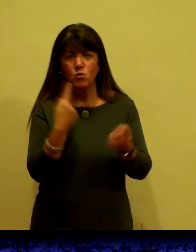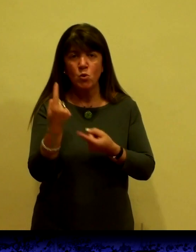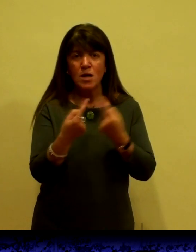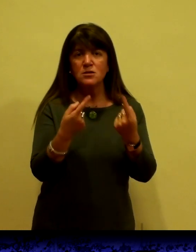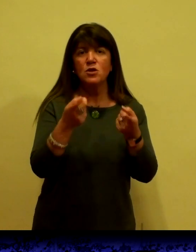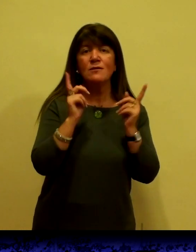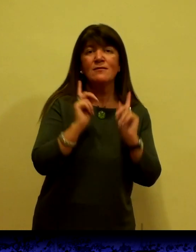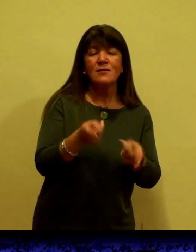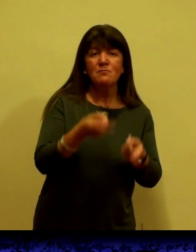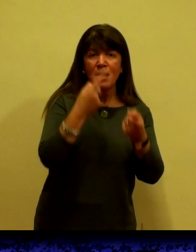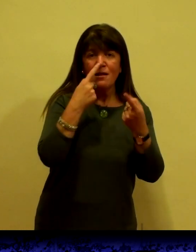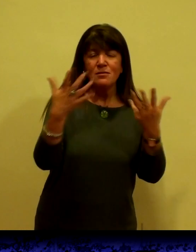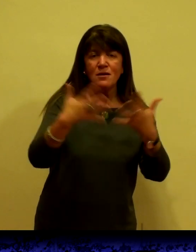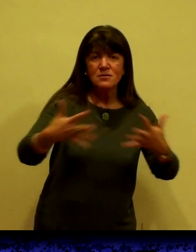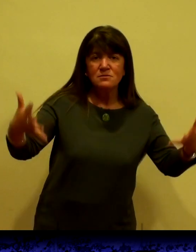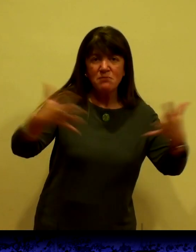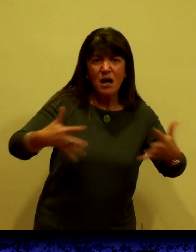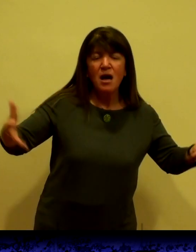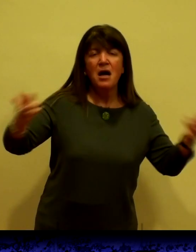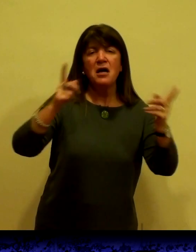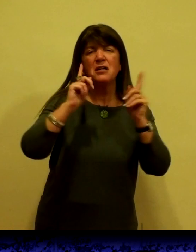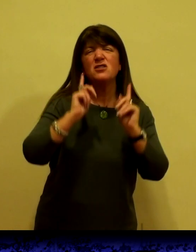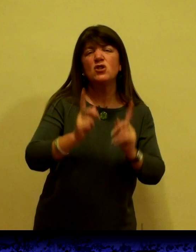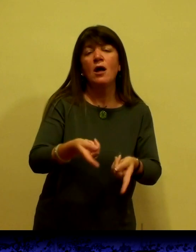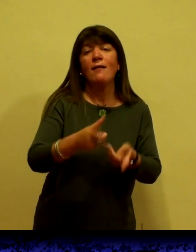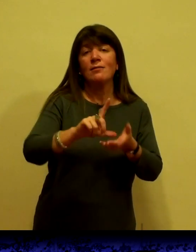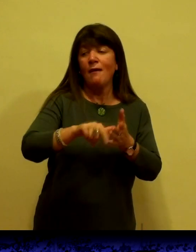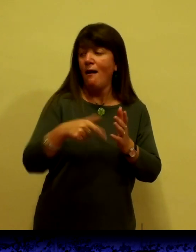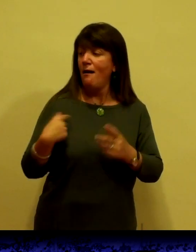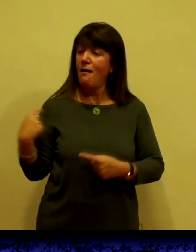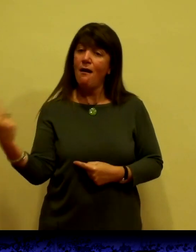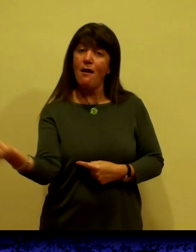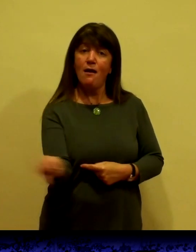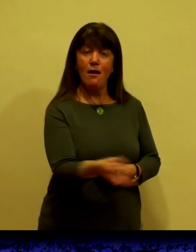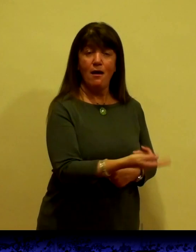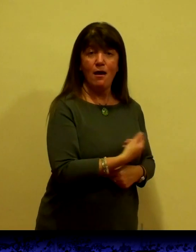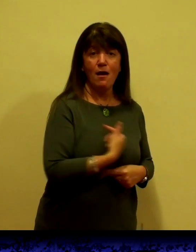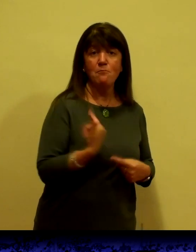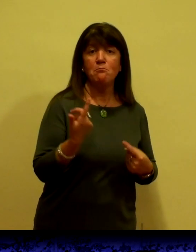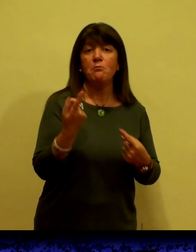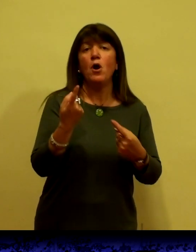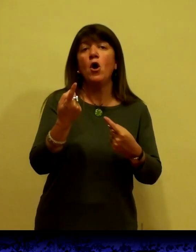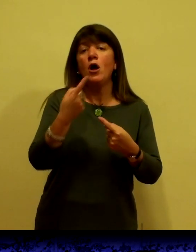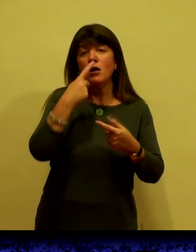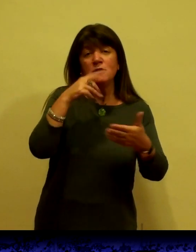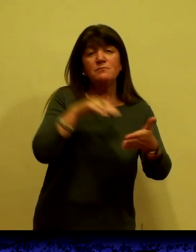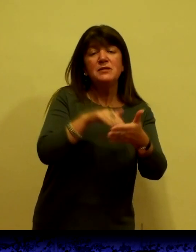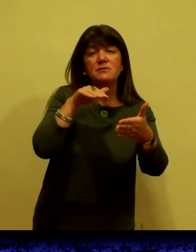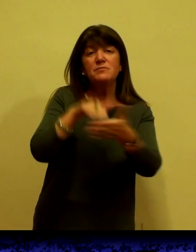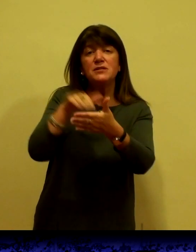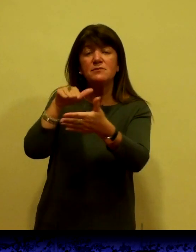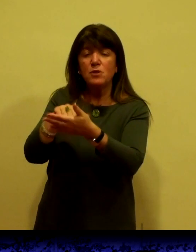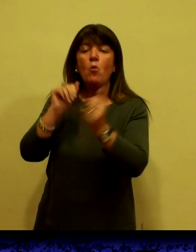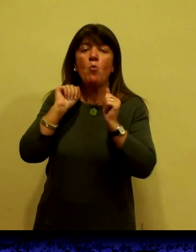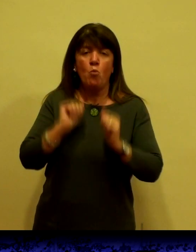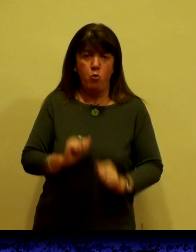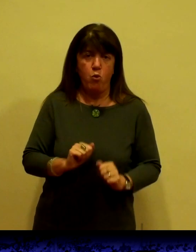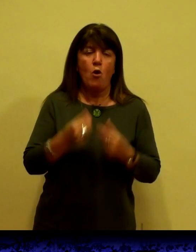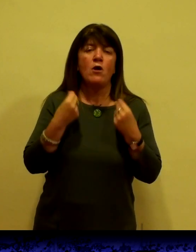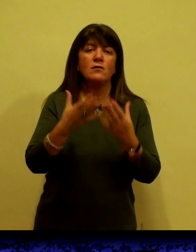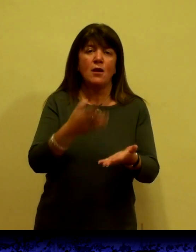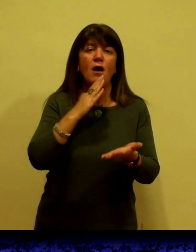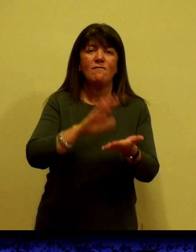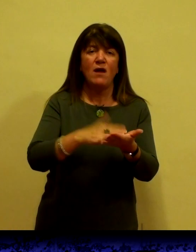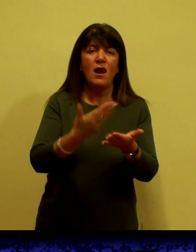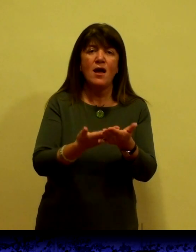lo spazio, il tempo e chi hai intorno, no? Ti può agevolare, ostacolare, può anche avere delle valenze terapeutiche